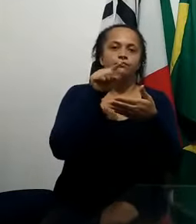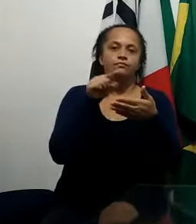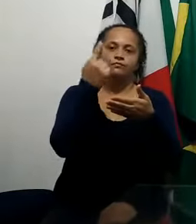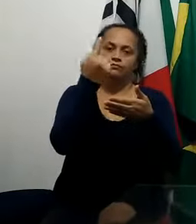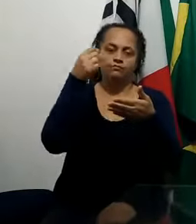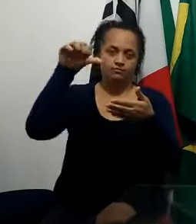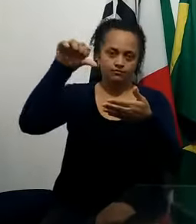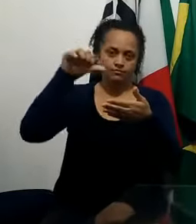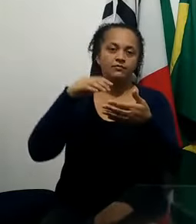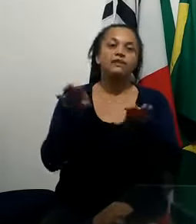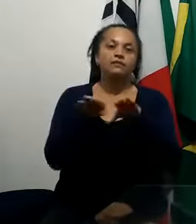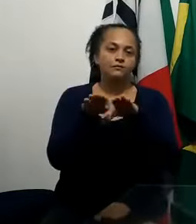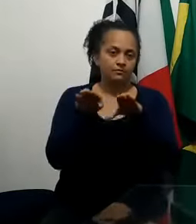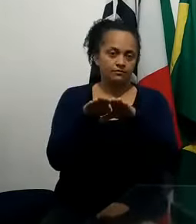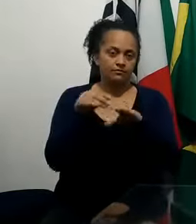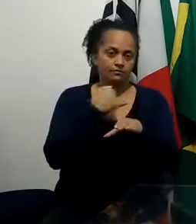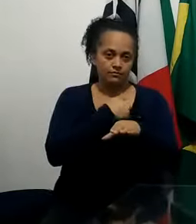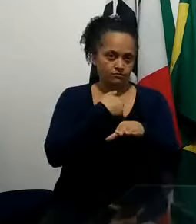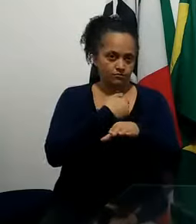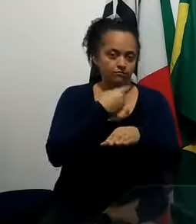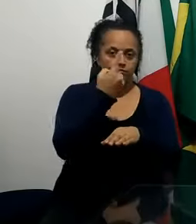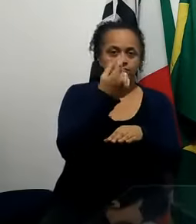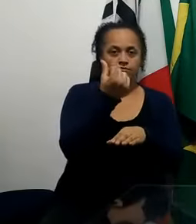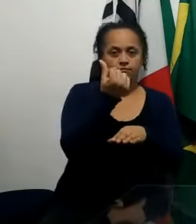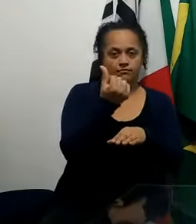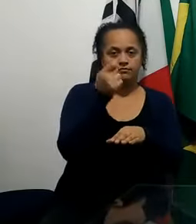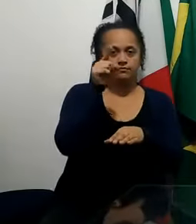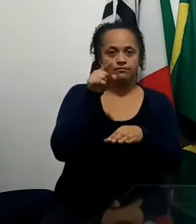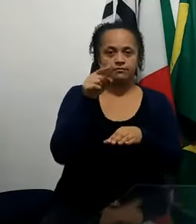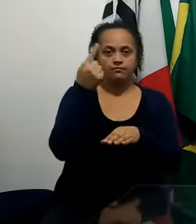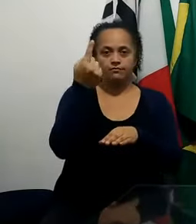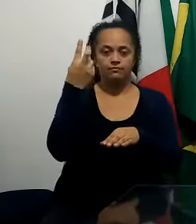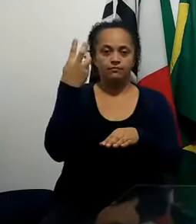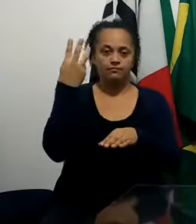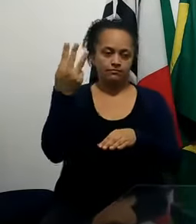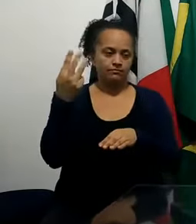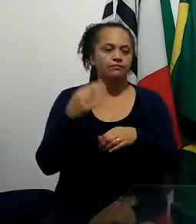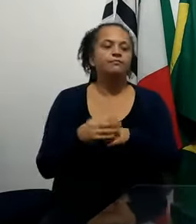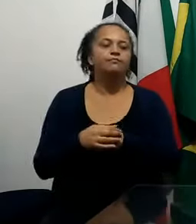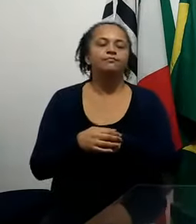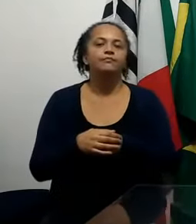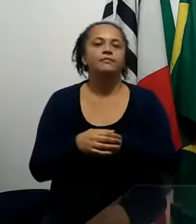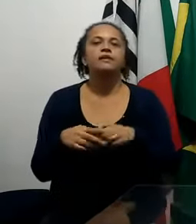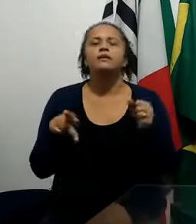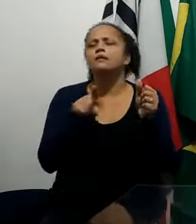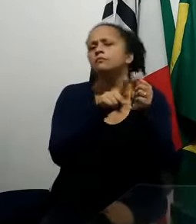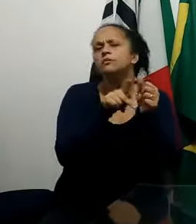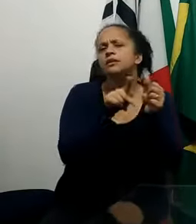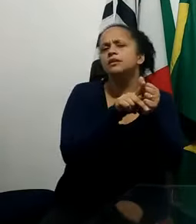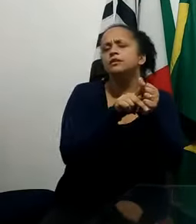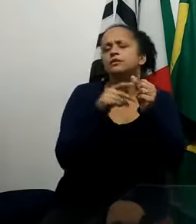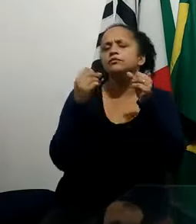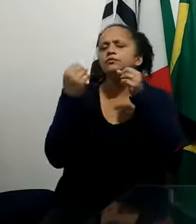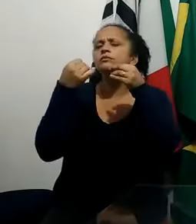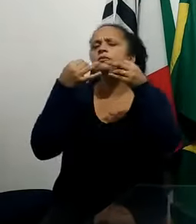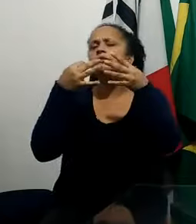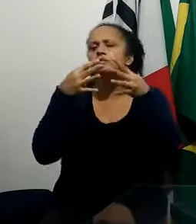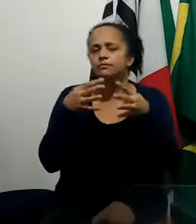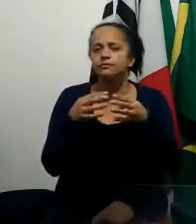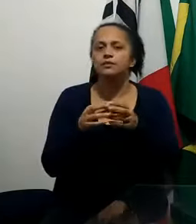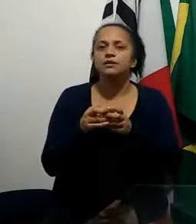16,13. Pedro diz: temos assim tanto mais confirmada a palavra profética,